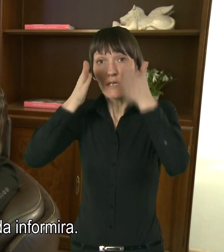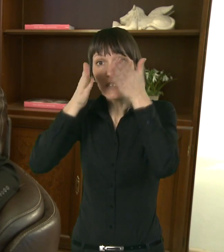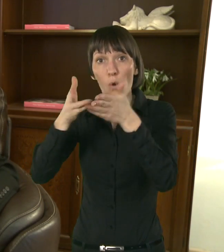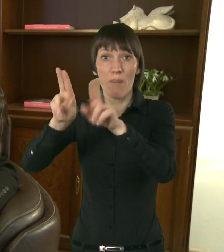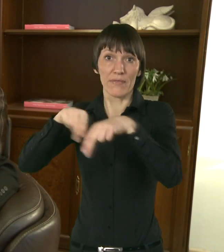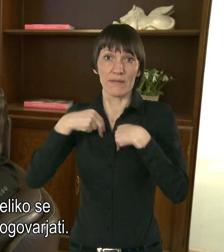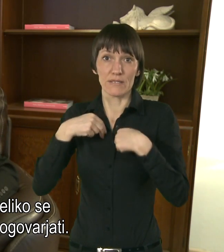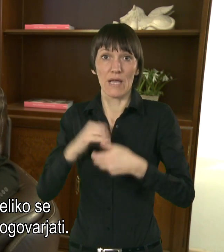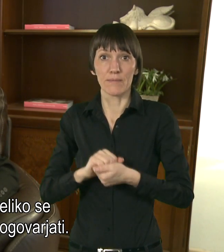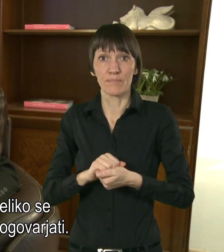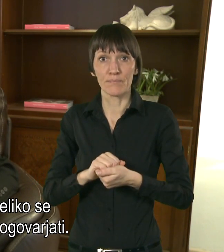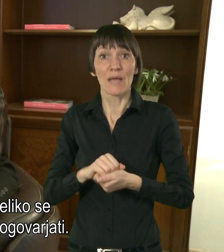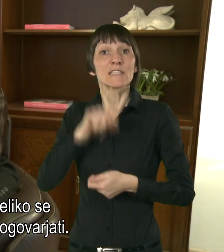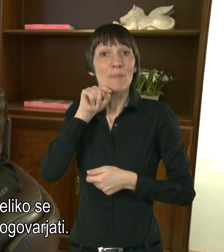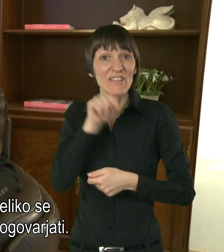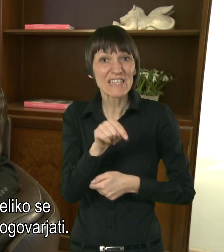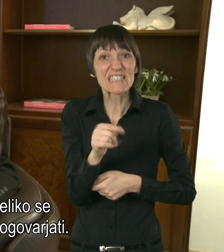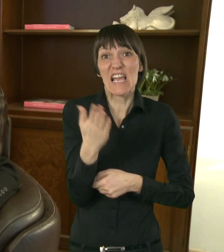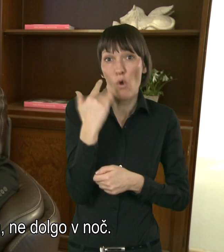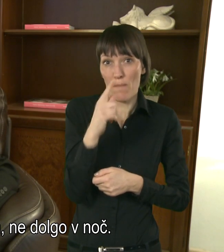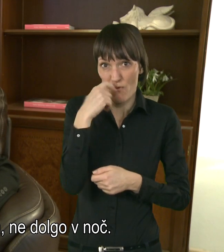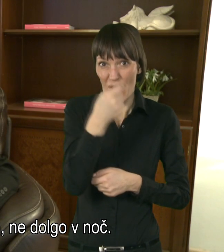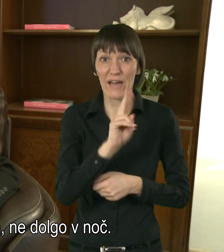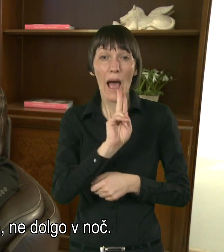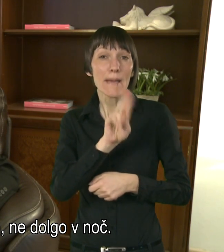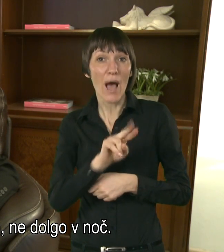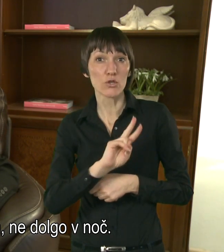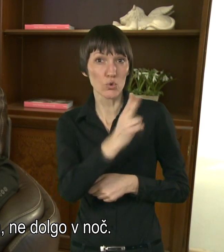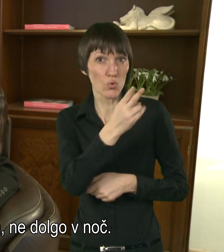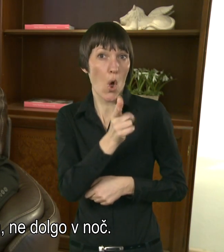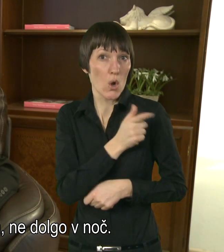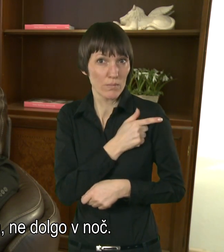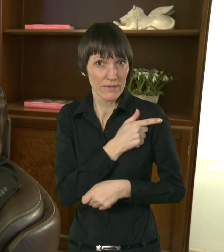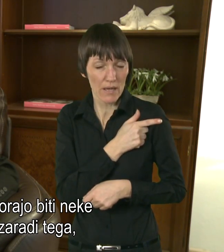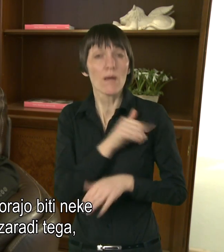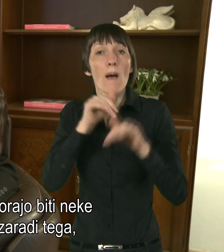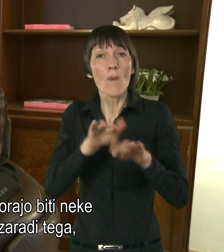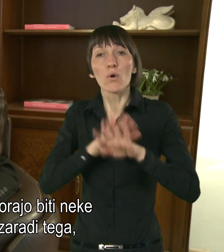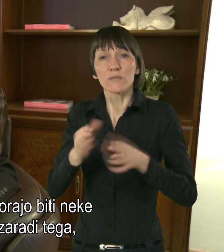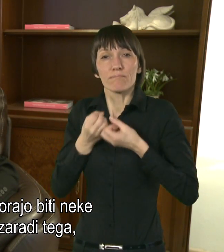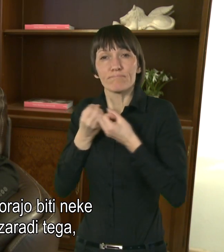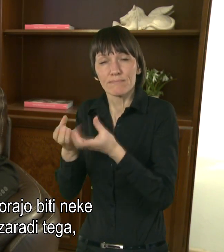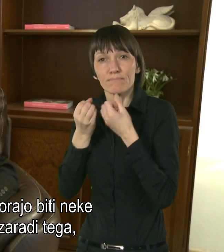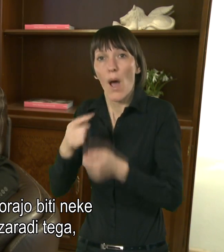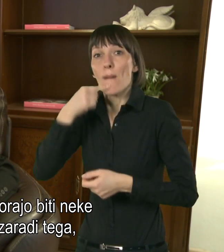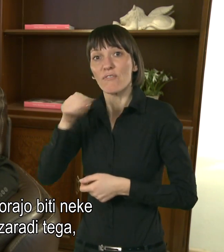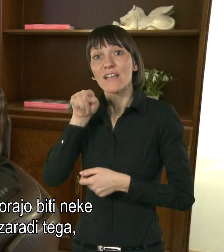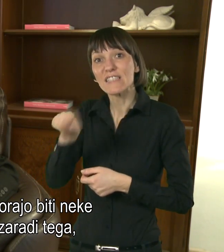informira, zelo veliko seveda se morata pogovarjati, ampak jaz priporočam ne dolgo v noč. Tudi tukaj dejansko mora